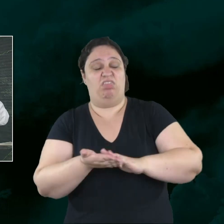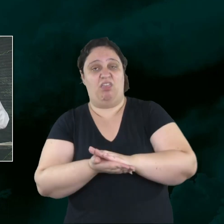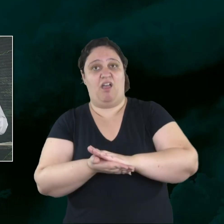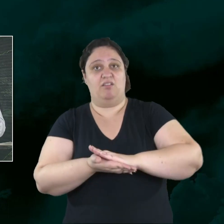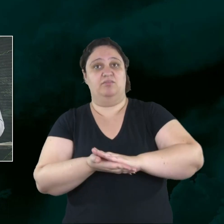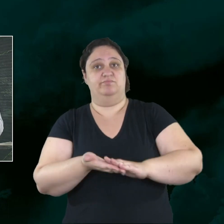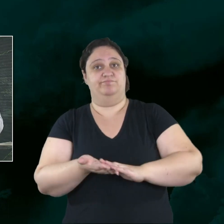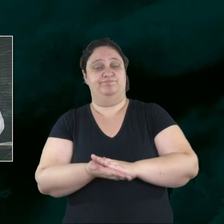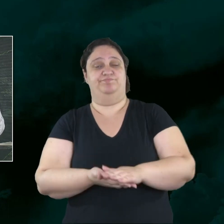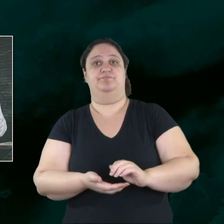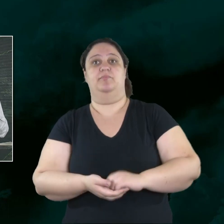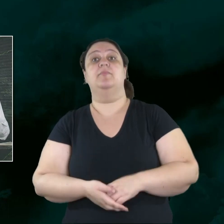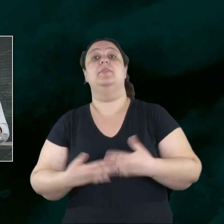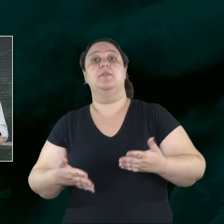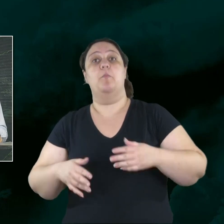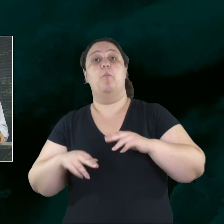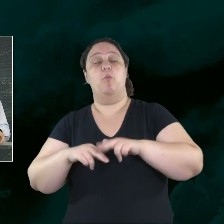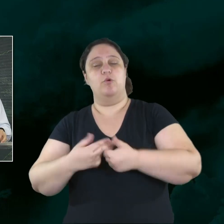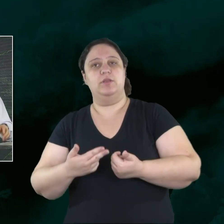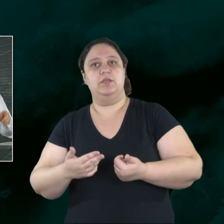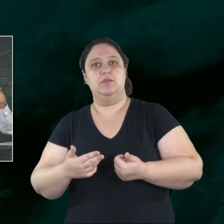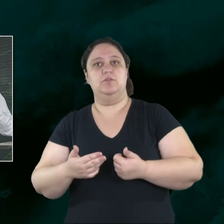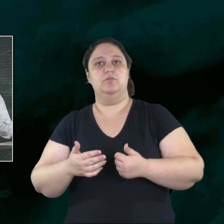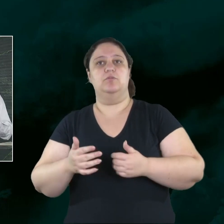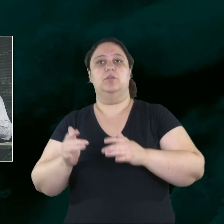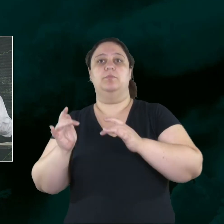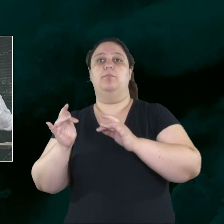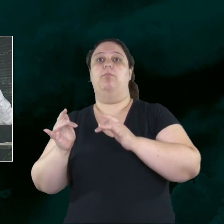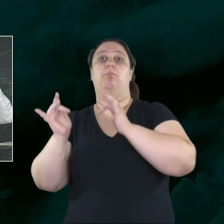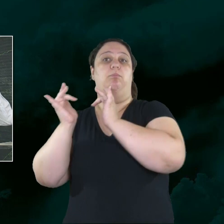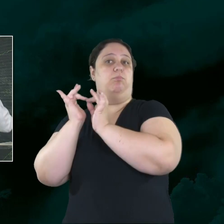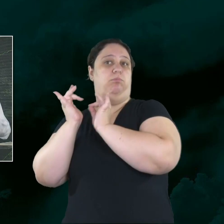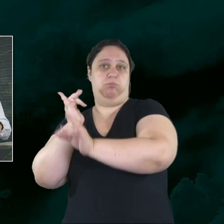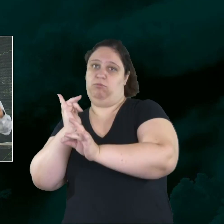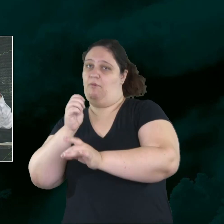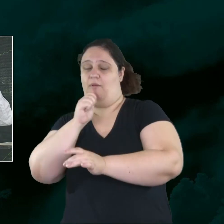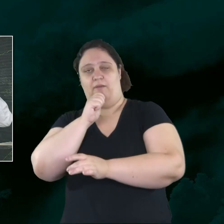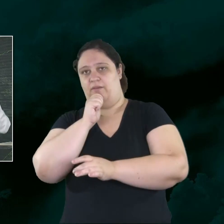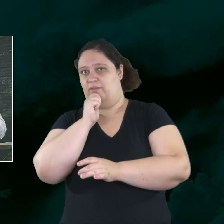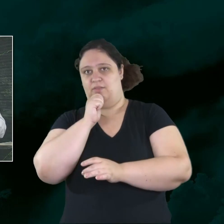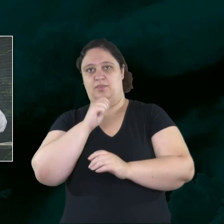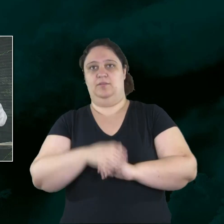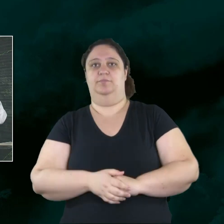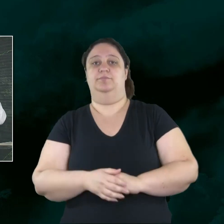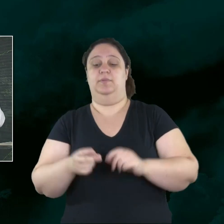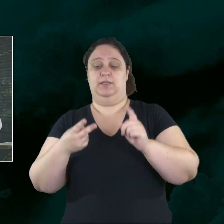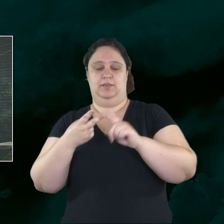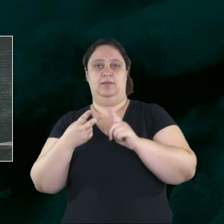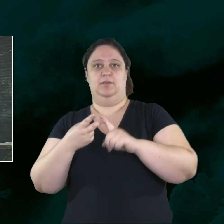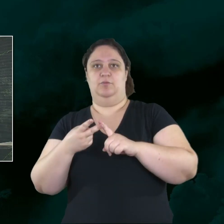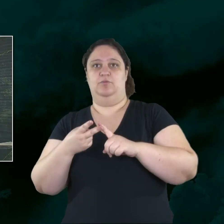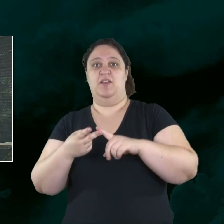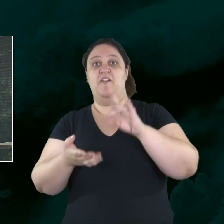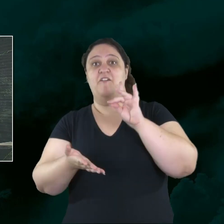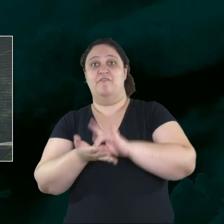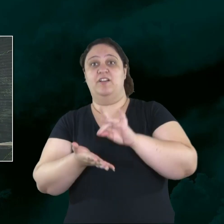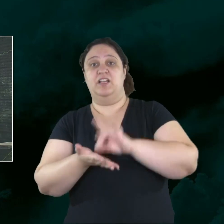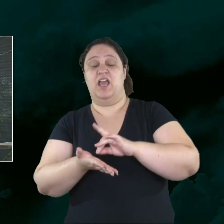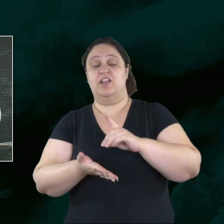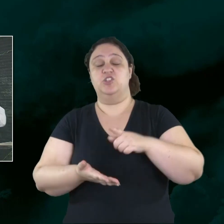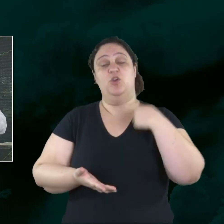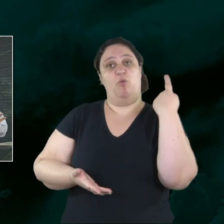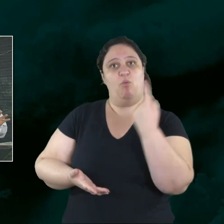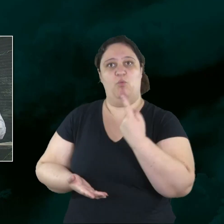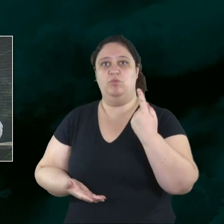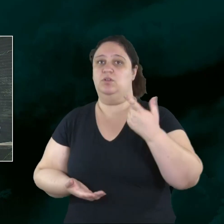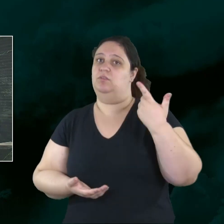é isso que detém o anticristo. Relativismo, não existe a verdade absoluta, não tem